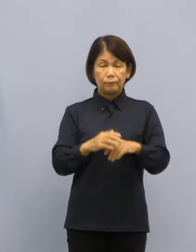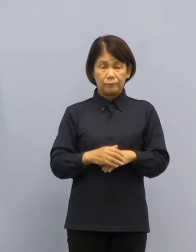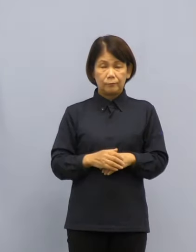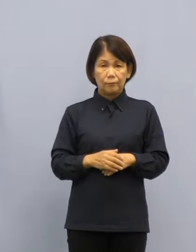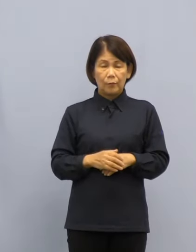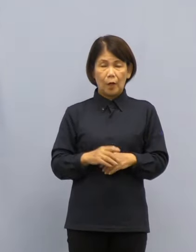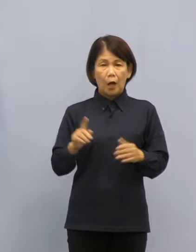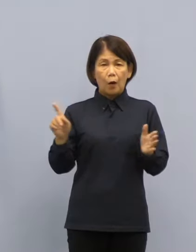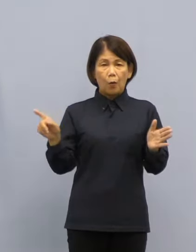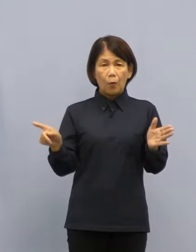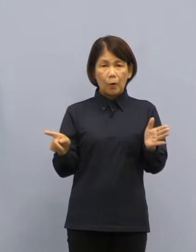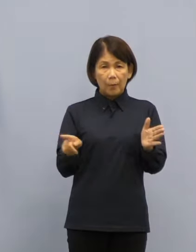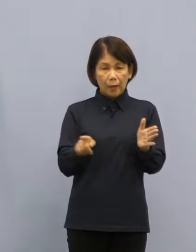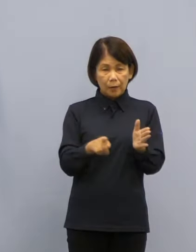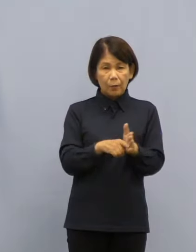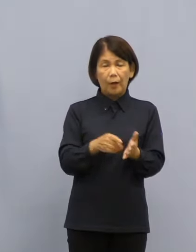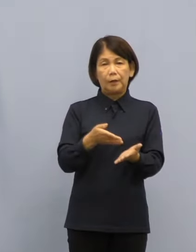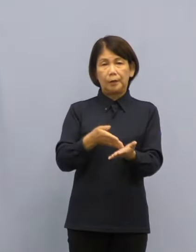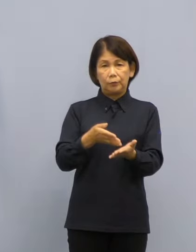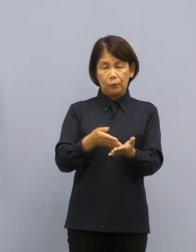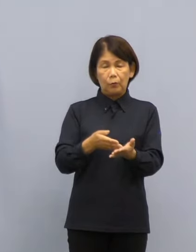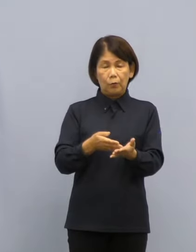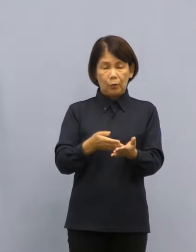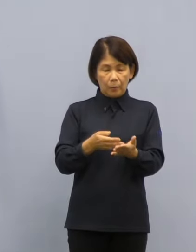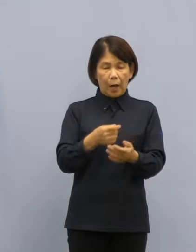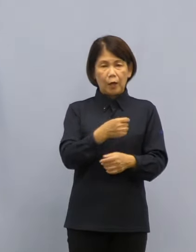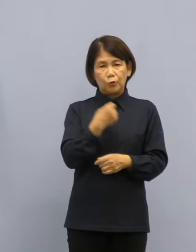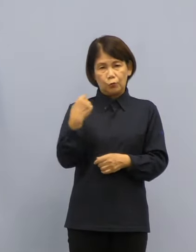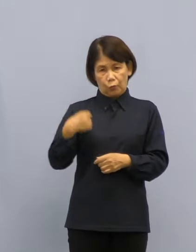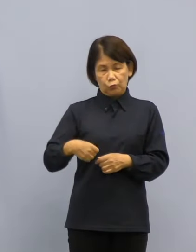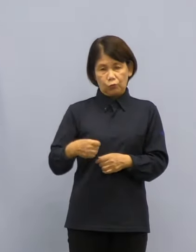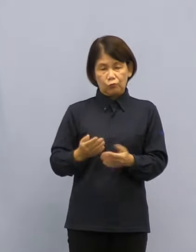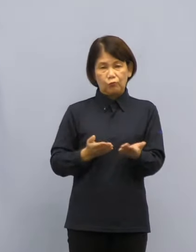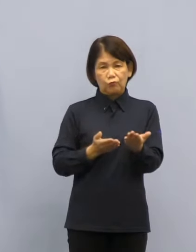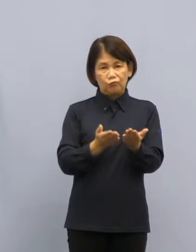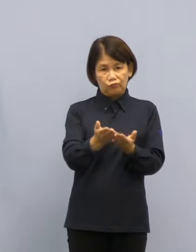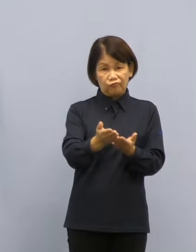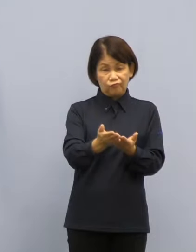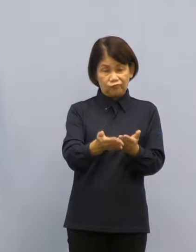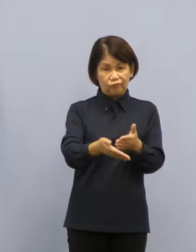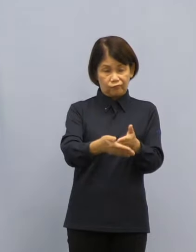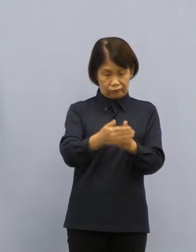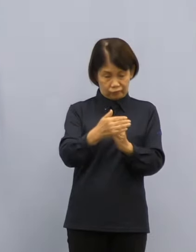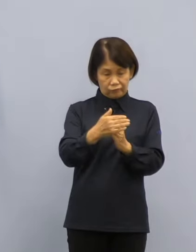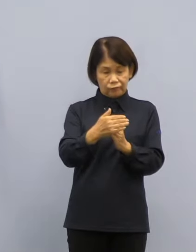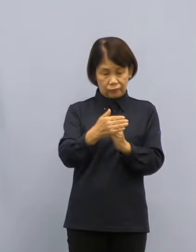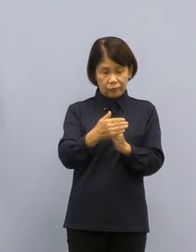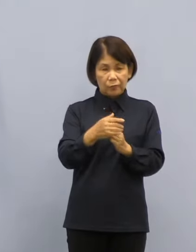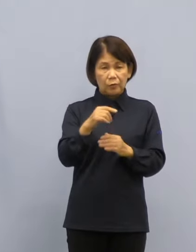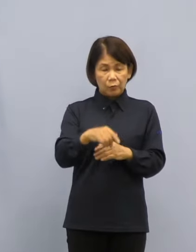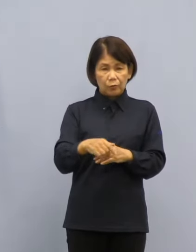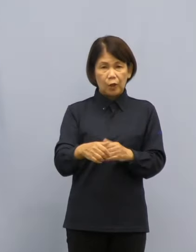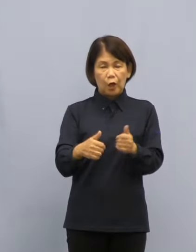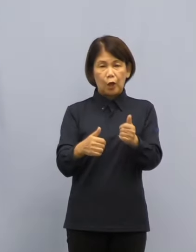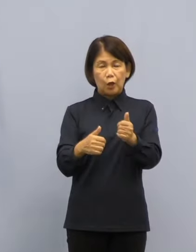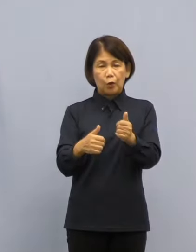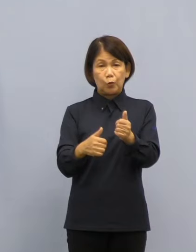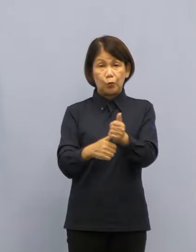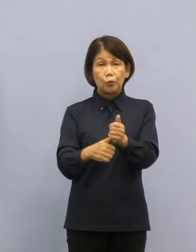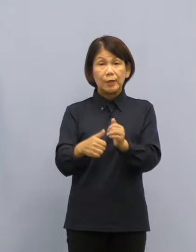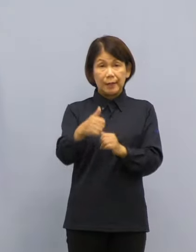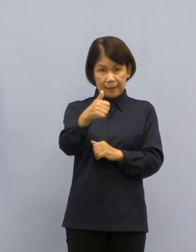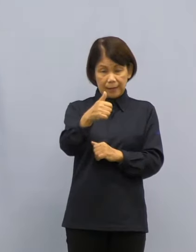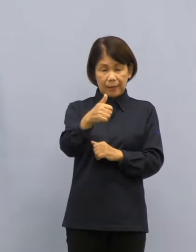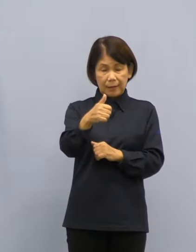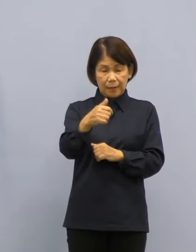話ししますと、中国でそのような対応になってからすぐにですね、副知事の方から領事館